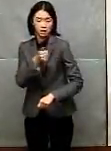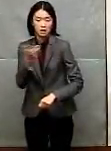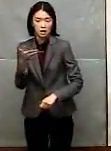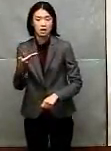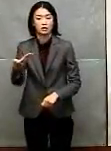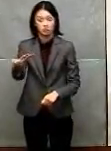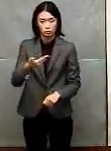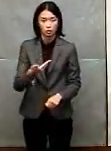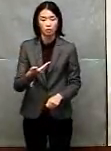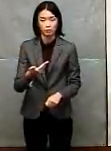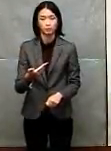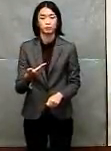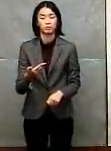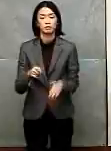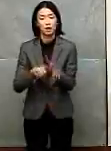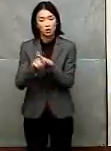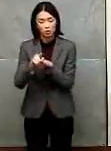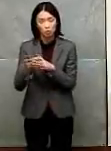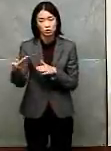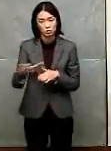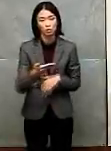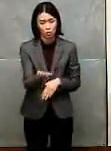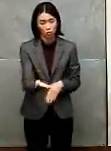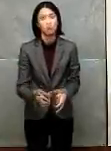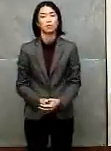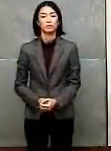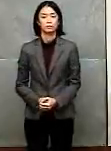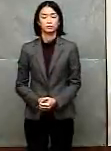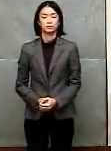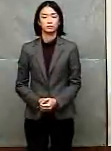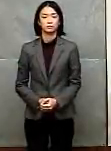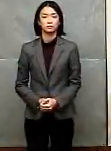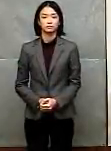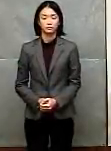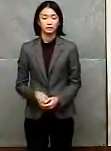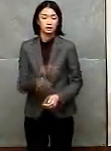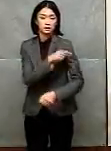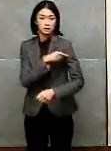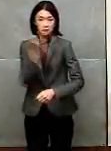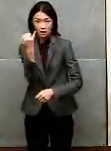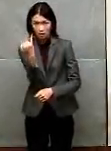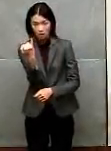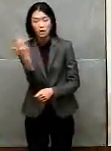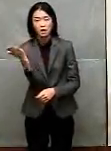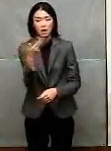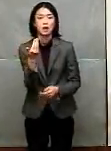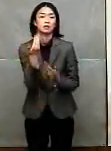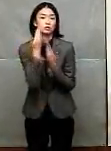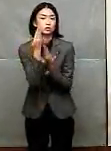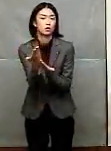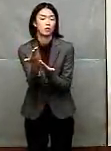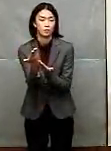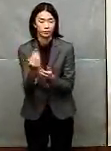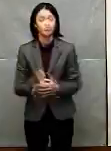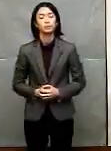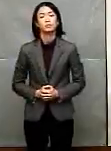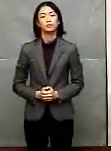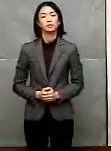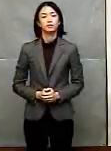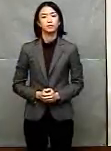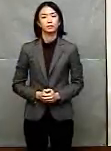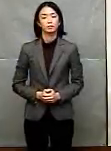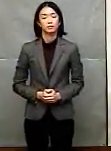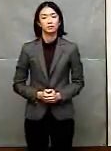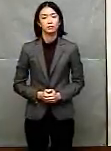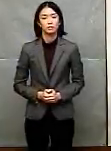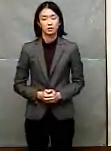。河北新報社さん、どうぞ。 河北新報の阿部と申します。よろしくお願いいたします。はい、じゃあ、代表質問